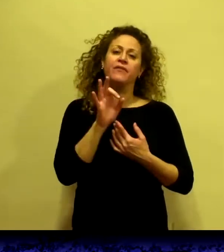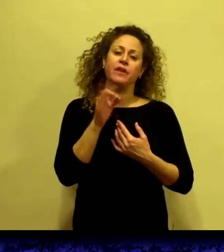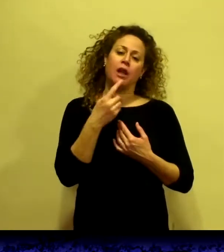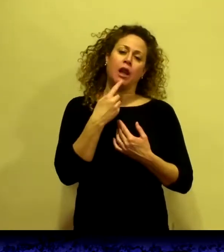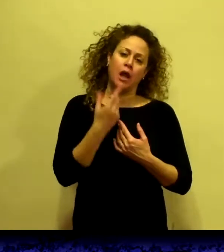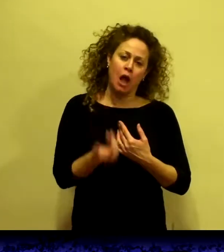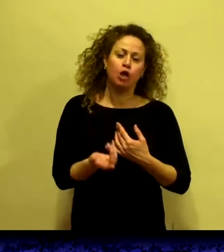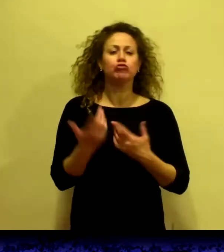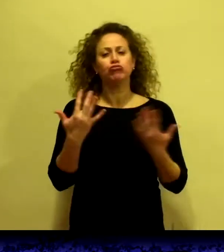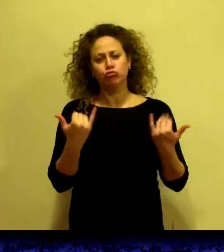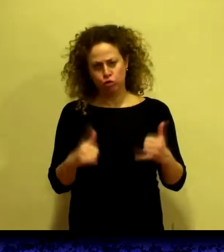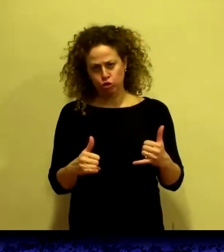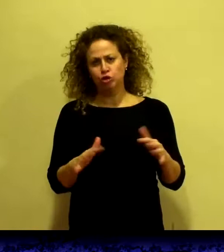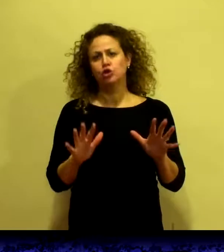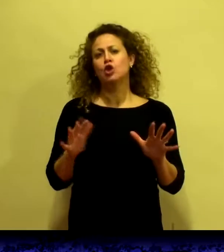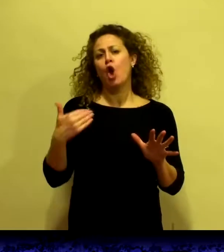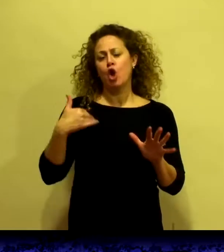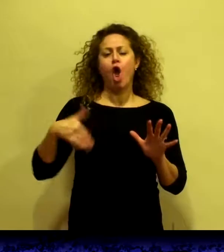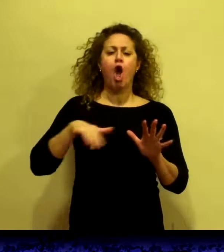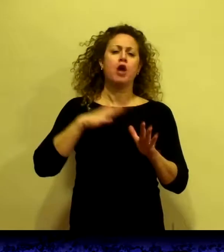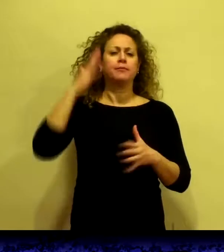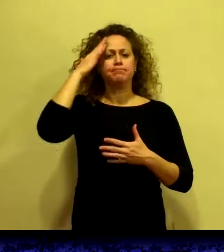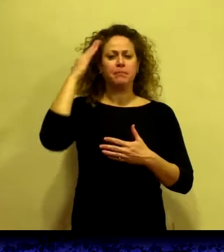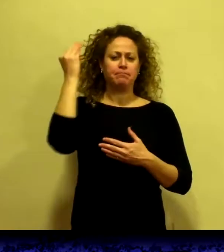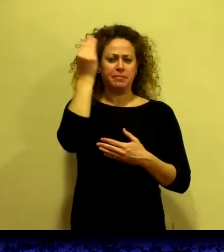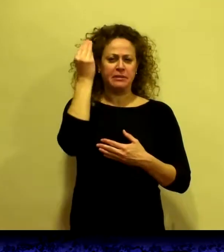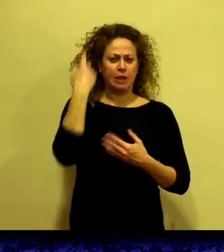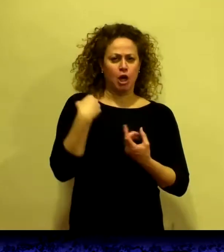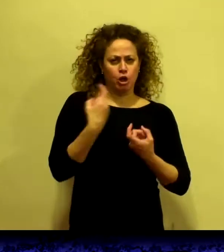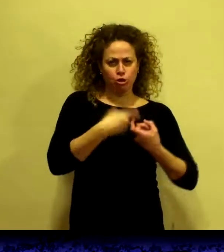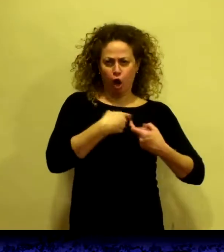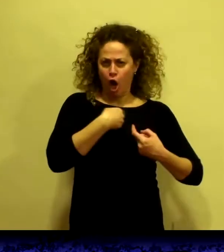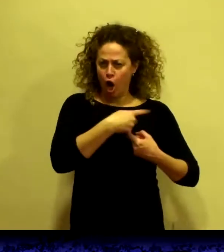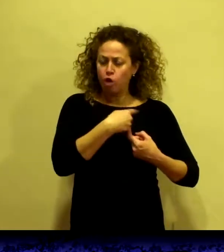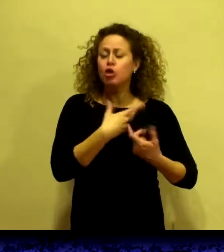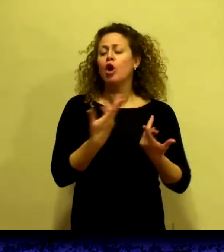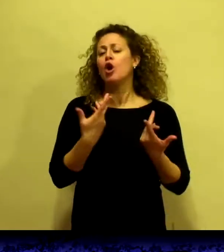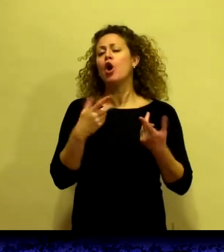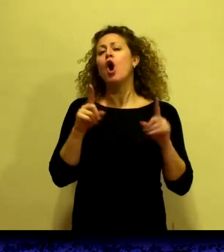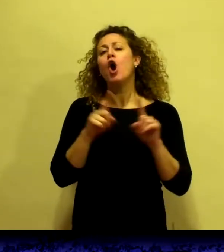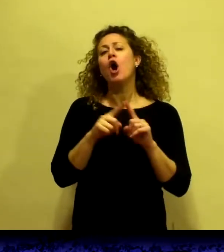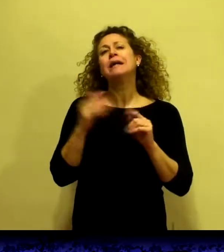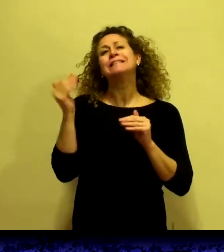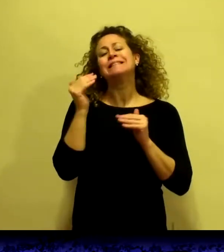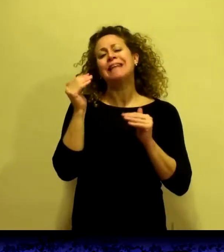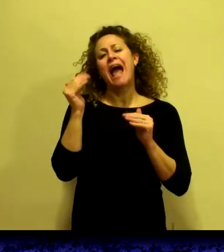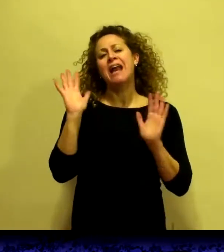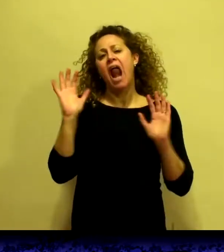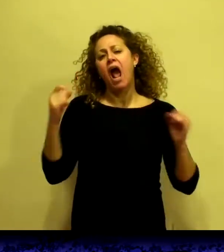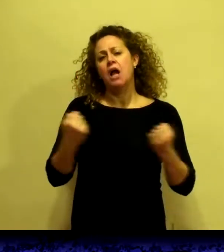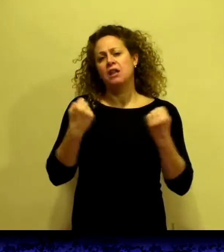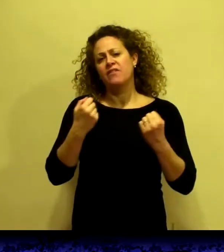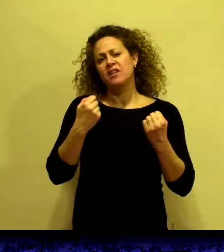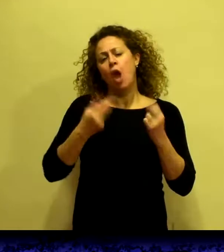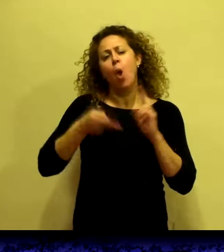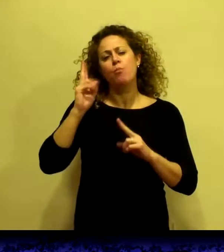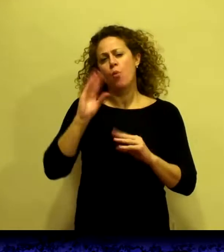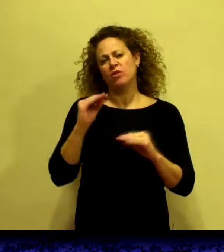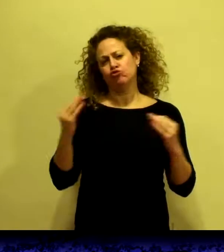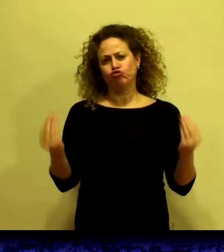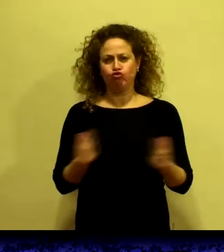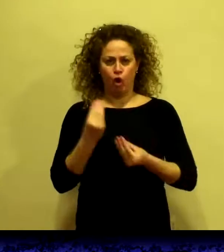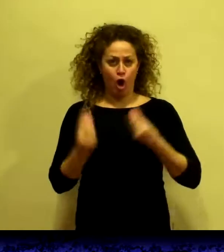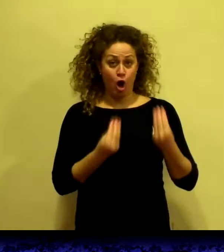per come le abbiamo pensate noi, sono invece attività più di gioco, non di studio, non scolastiche. Durante le